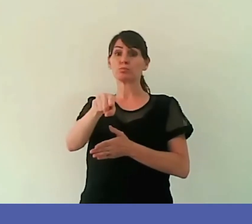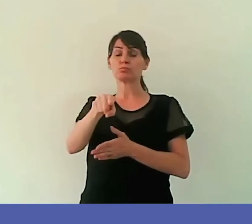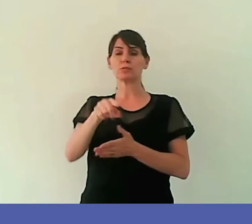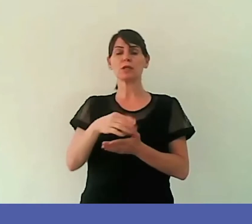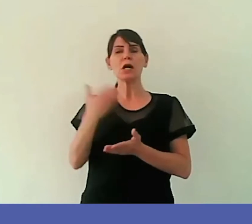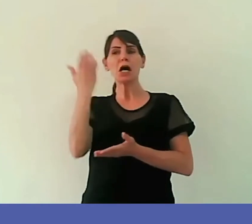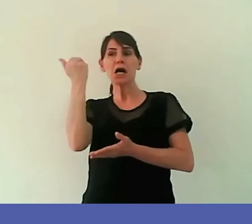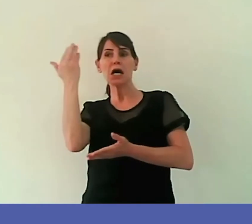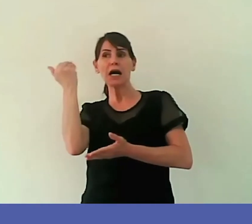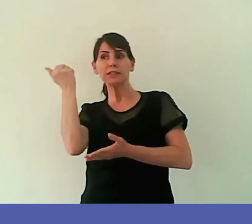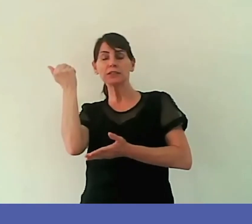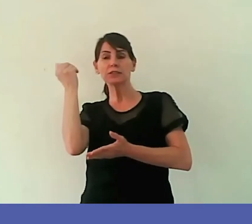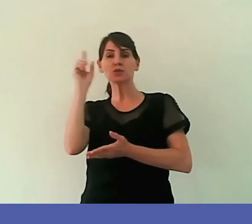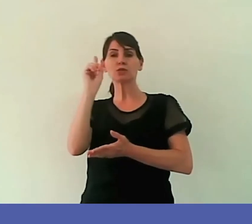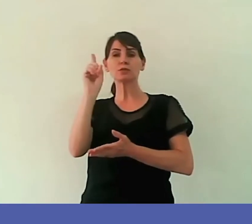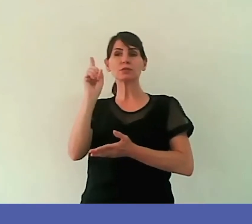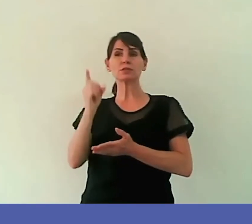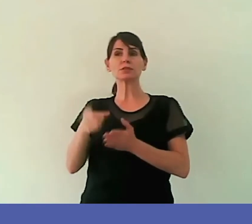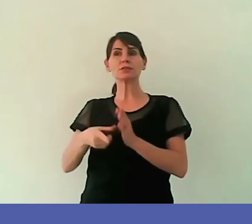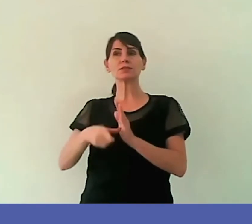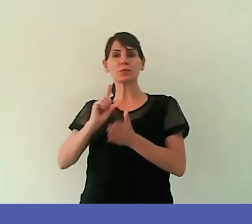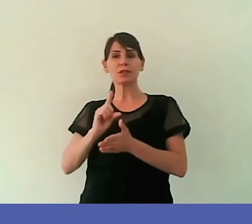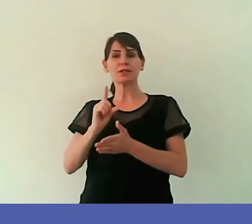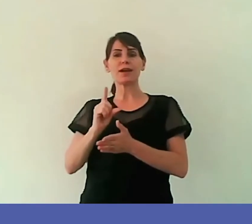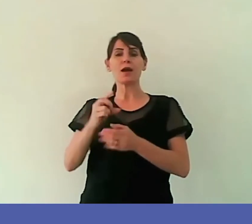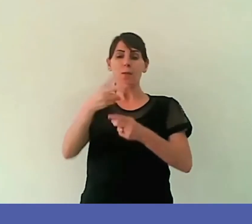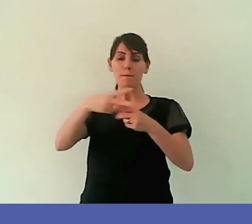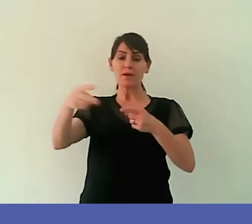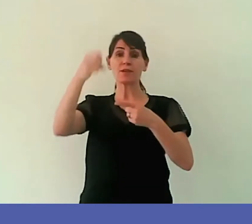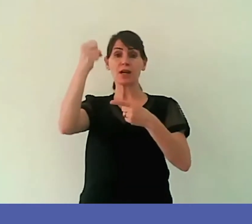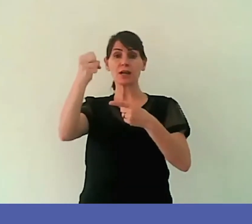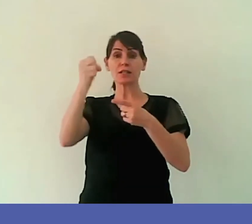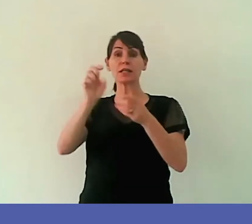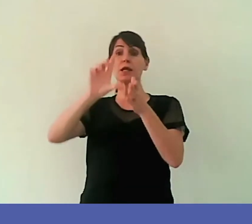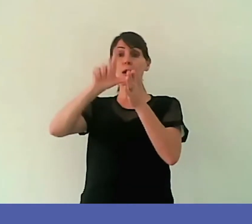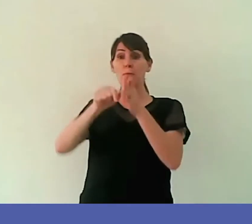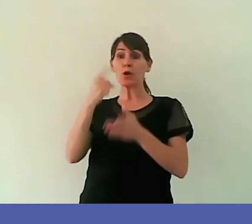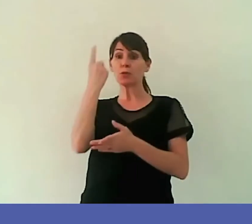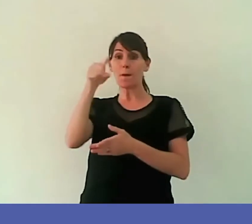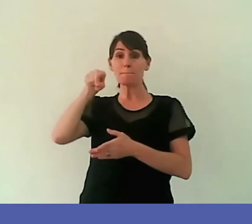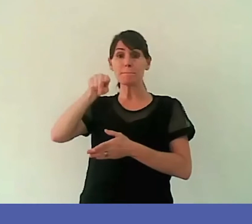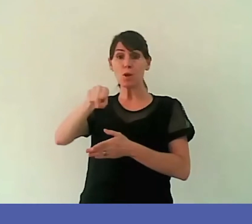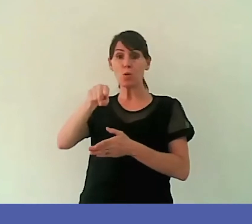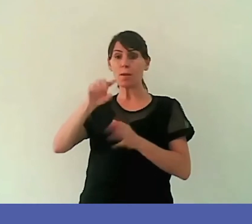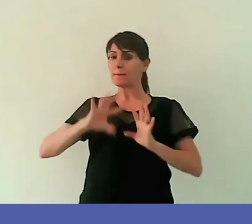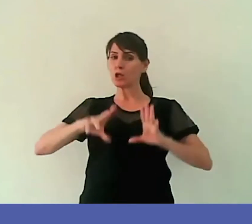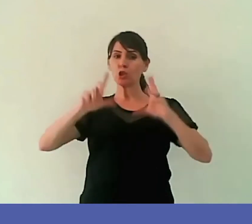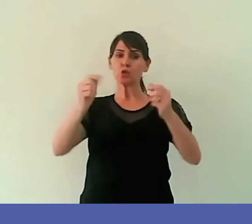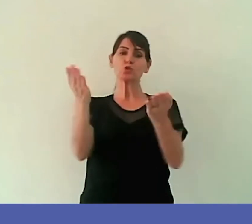vencedores, e depois do milênio para todos. Você quer fazer parte de qual?